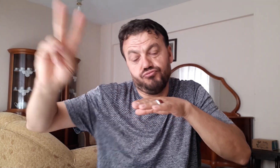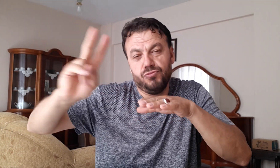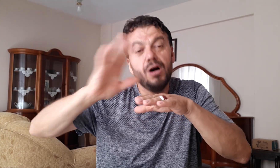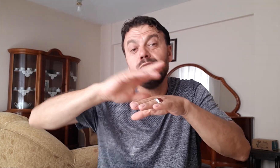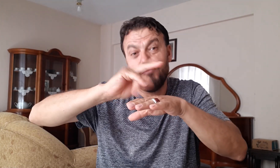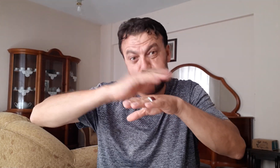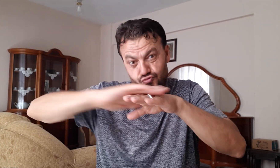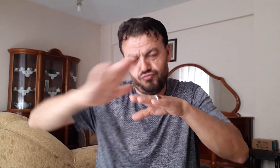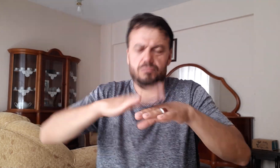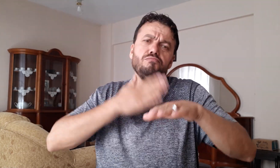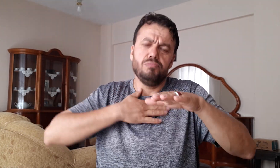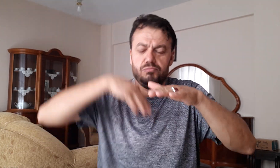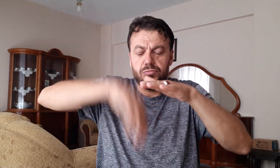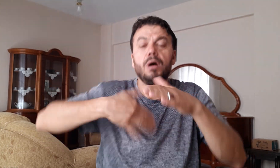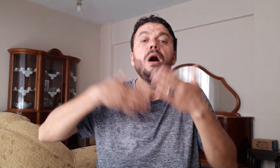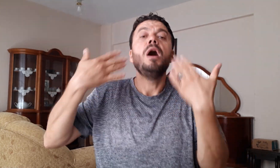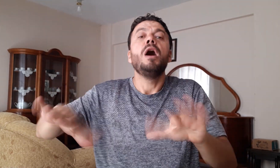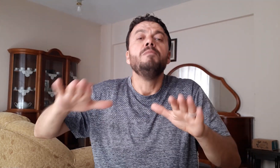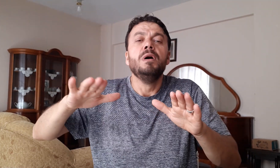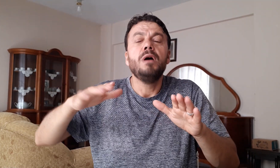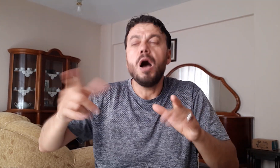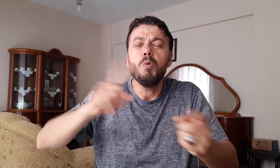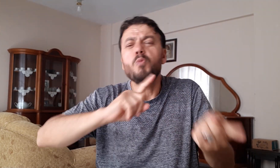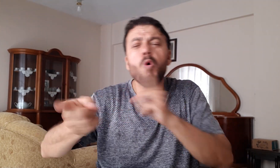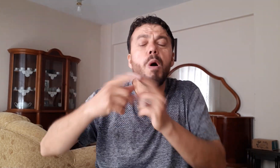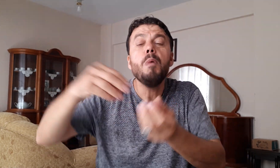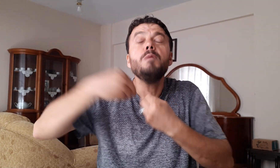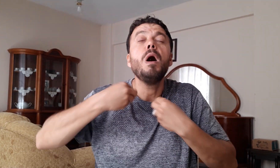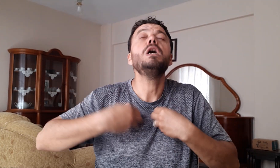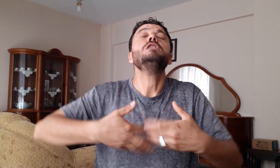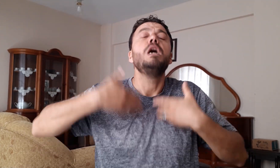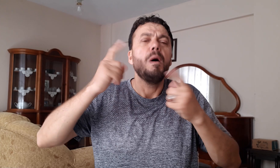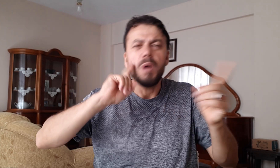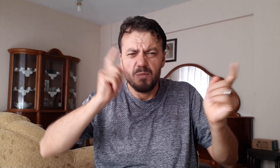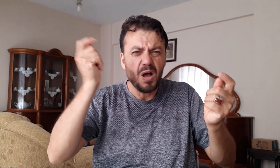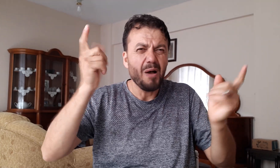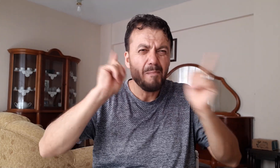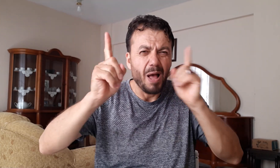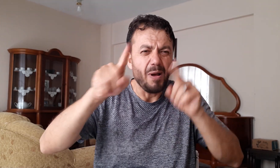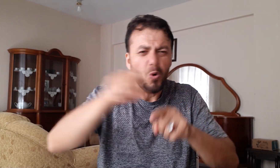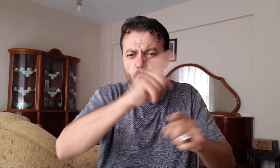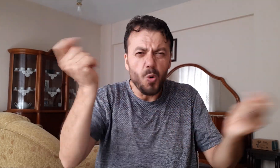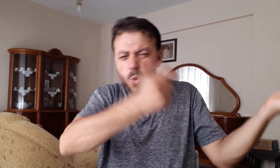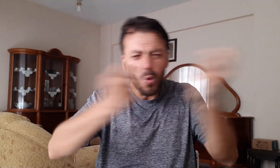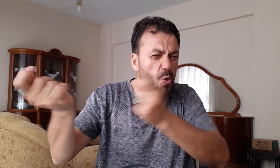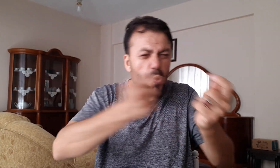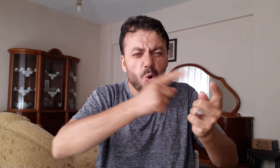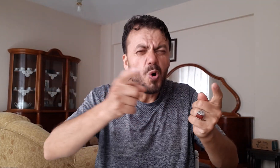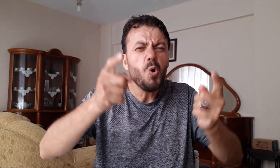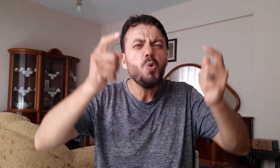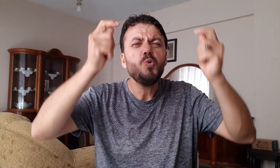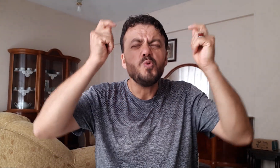Ben tarlanın üstünü satın aldım, altı senin demiş. O da ben tarlayı sana sattım, almam altınları demiş.